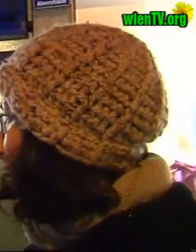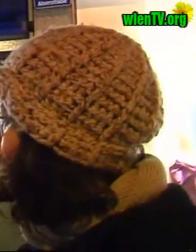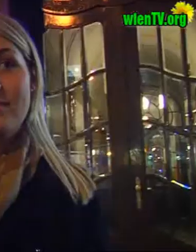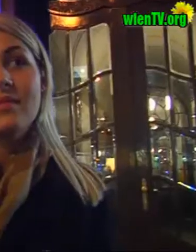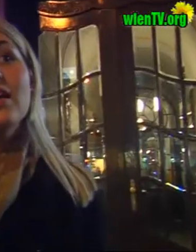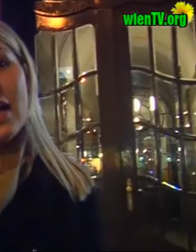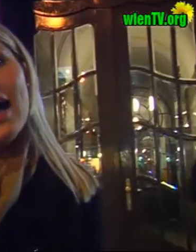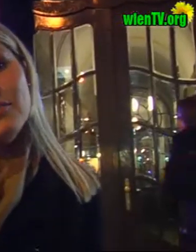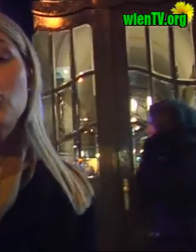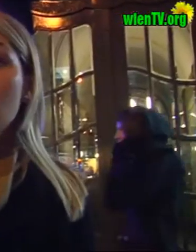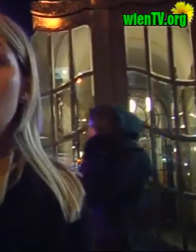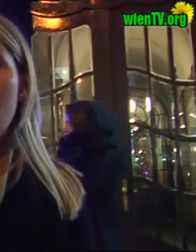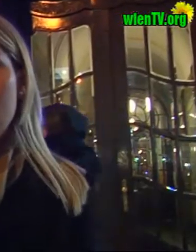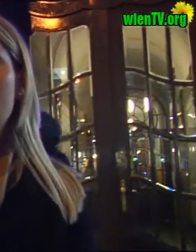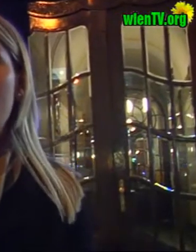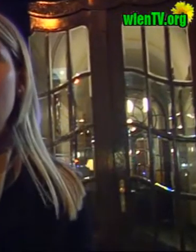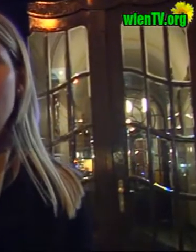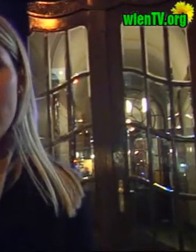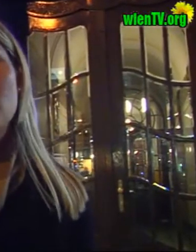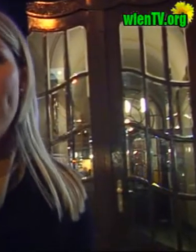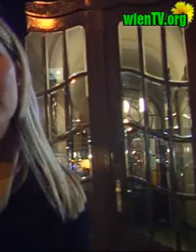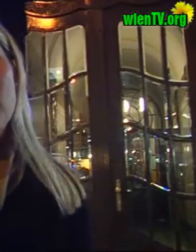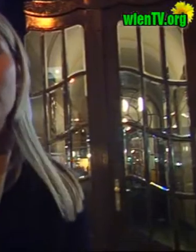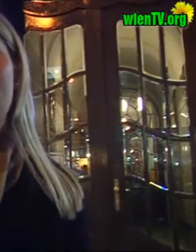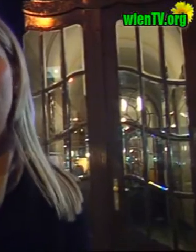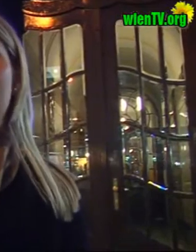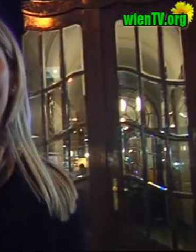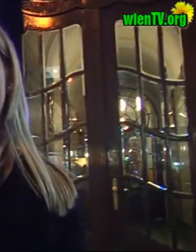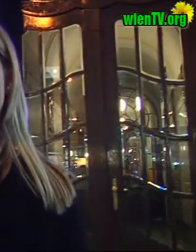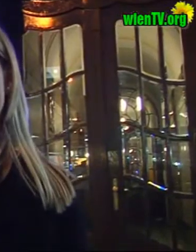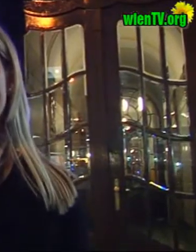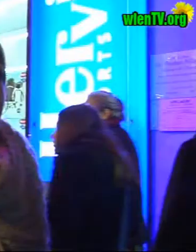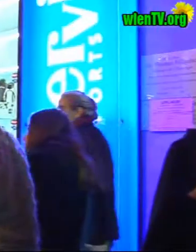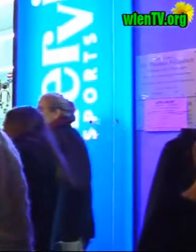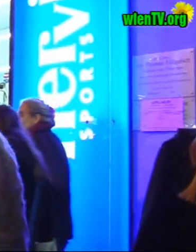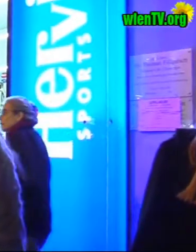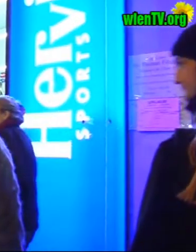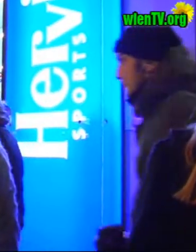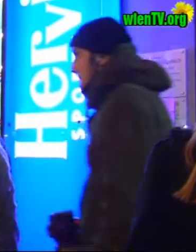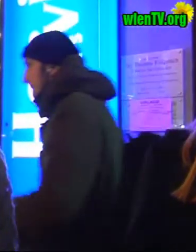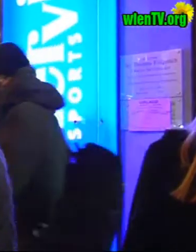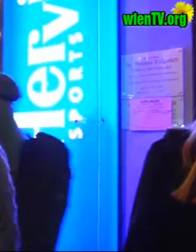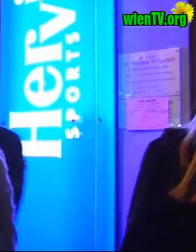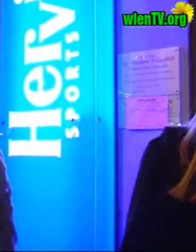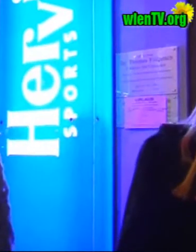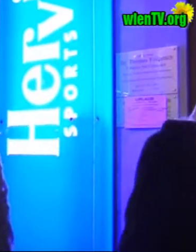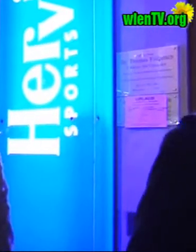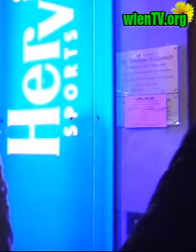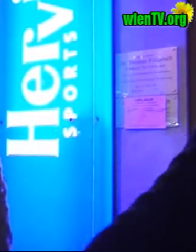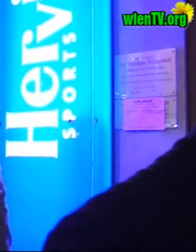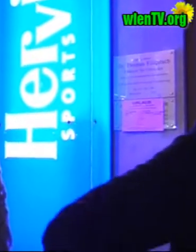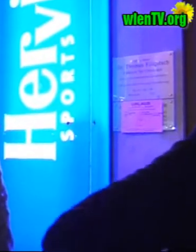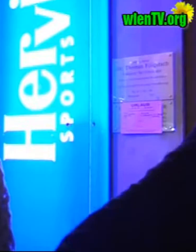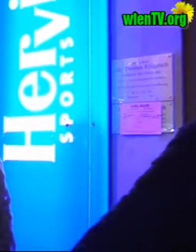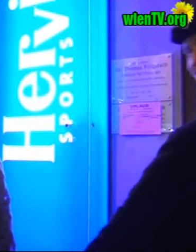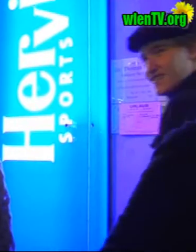anschließen. Ja, ich finde es schon okay, auf jeden Fall. Wenn ich Studentin wäre, würde ich vielleicht auch mitmachen. Ja, ich bin dafür, dass die Studiengebühren